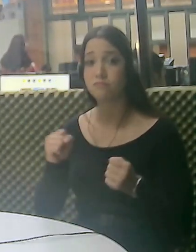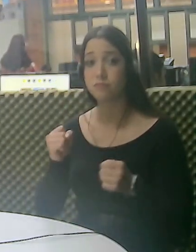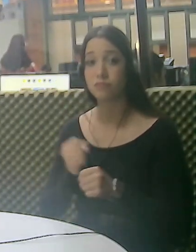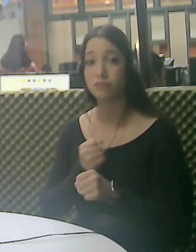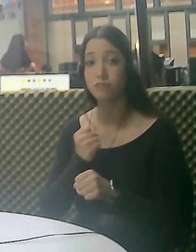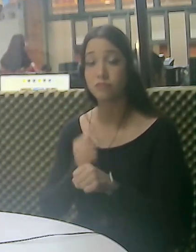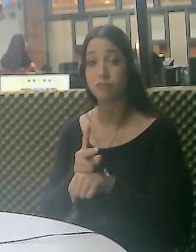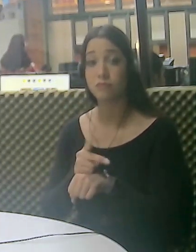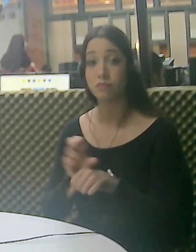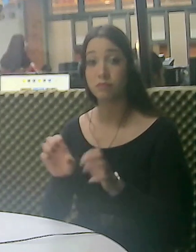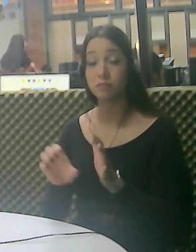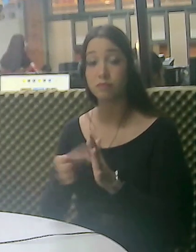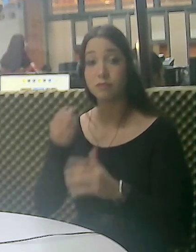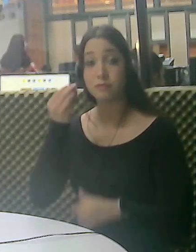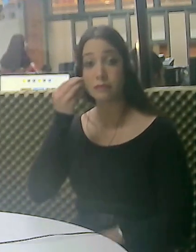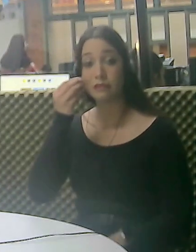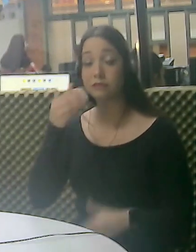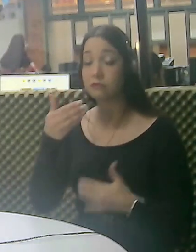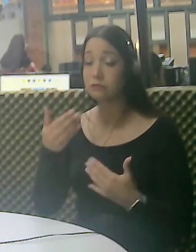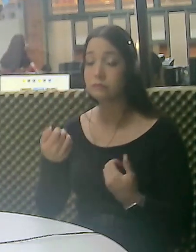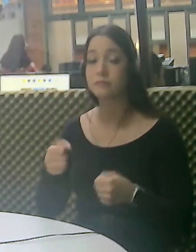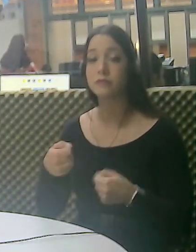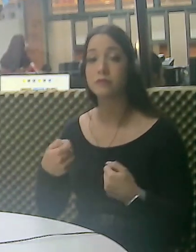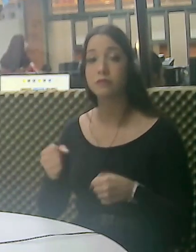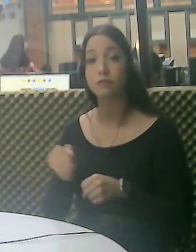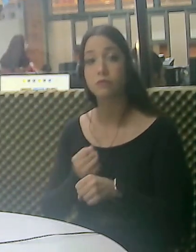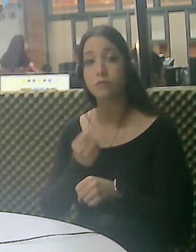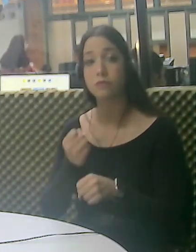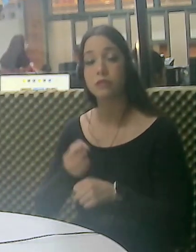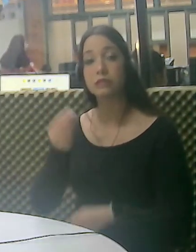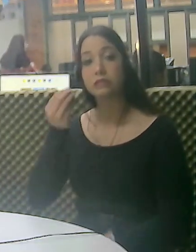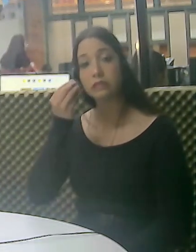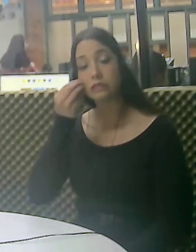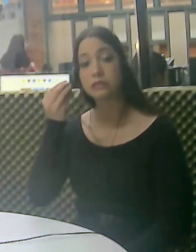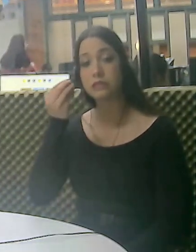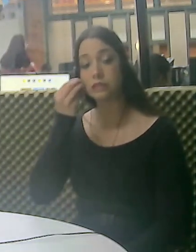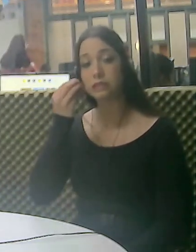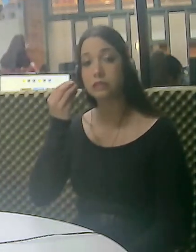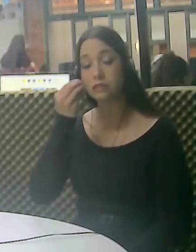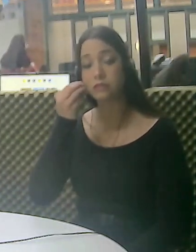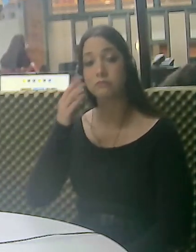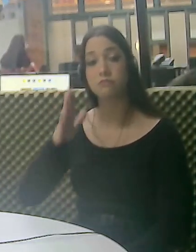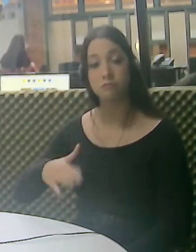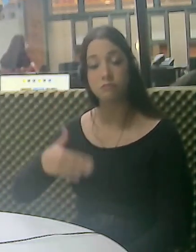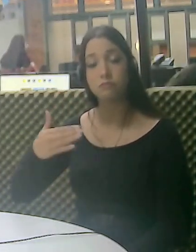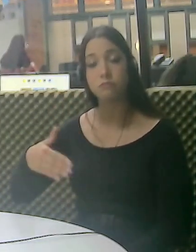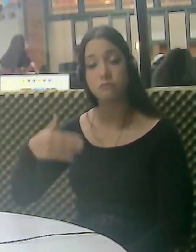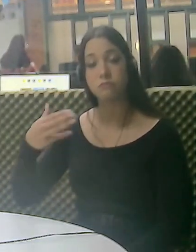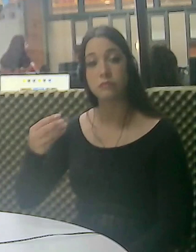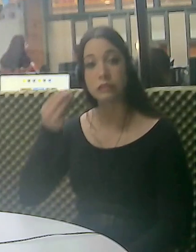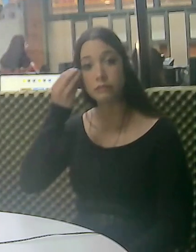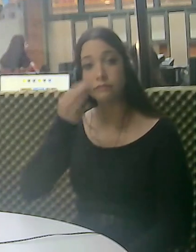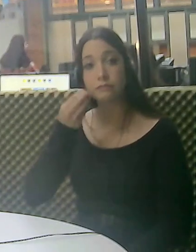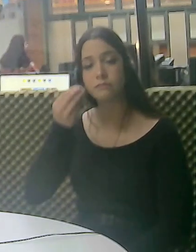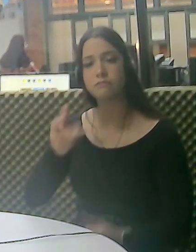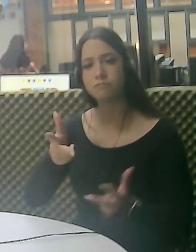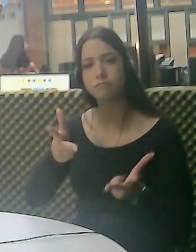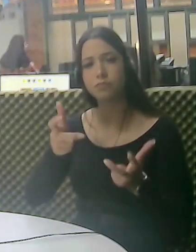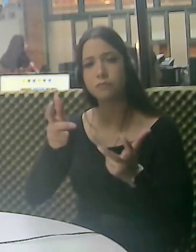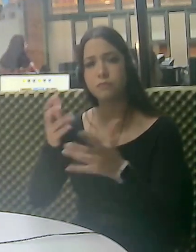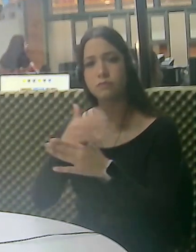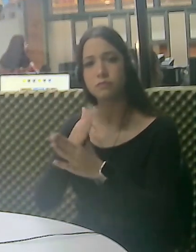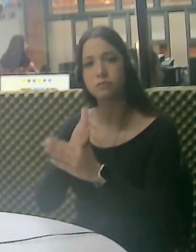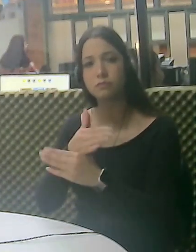de primeira, né? Então eles têm que construir, têm que fazer os testes e na medida que eles vão testando, eles vão descobrindo cada erro que vai